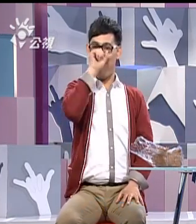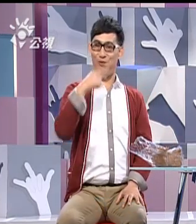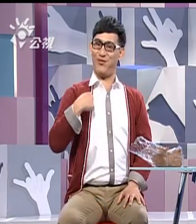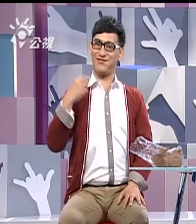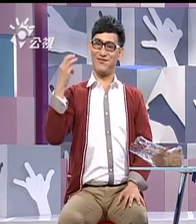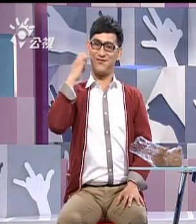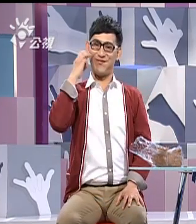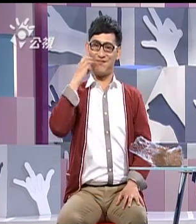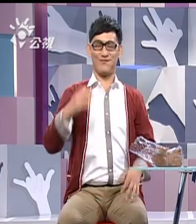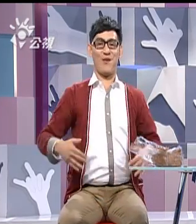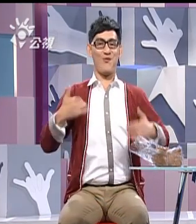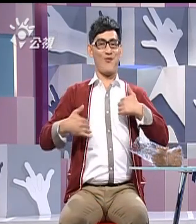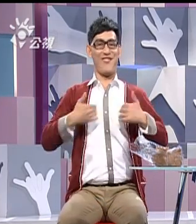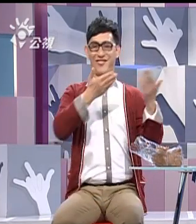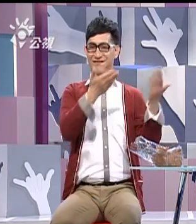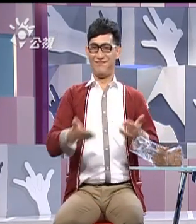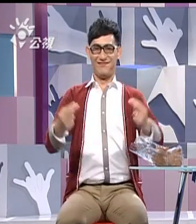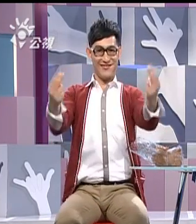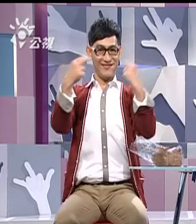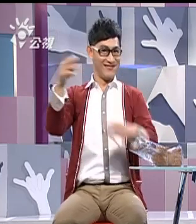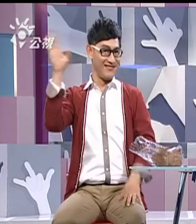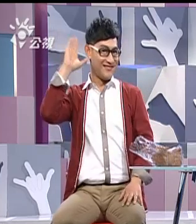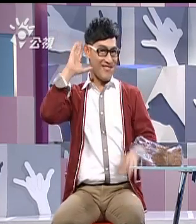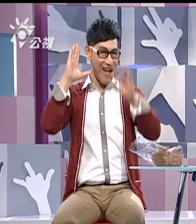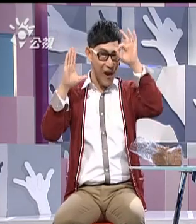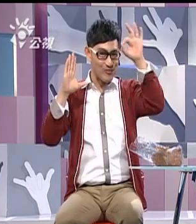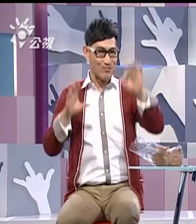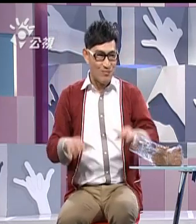大家好，我是俊松，欢迎收看《听听看》。